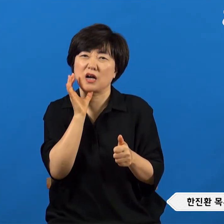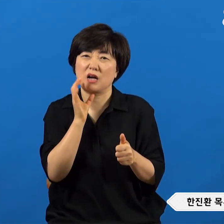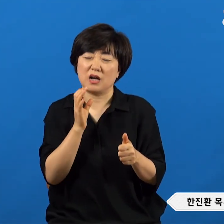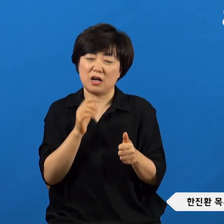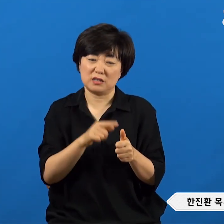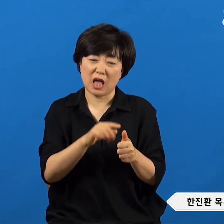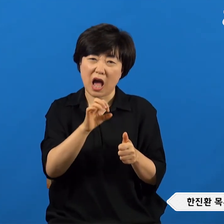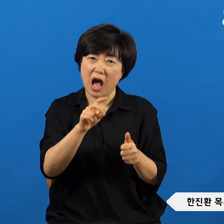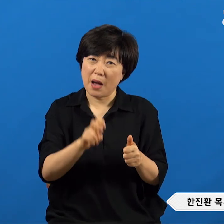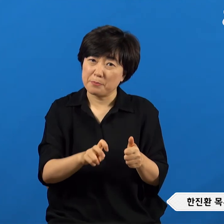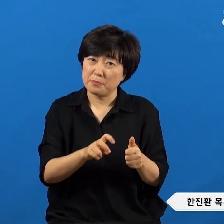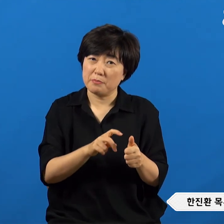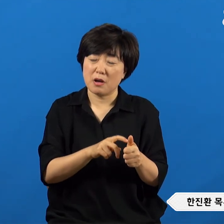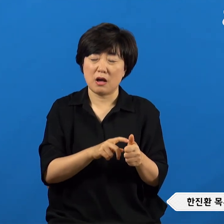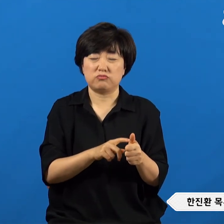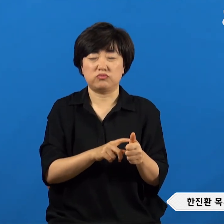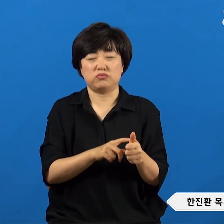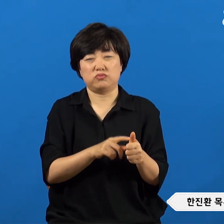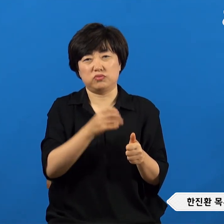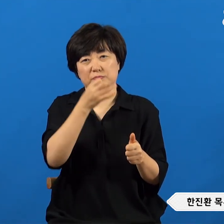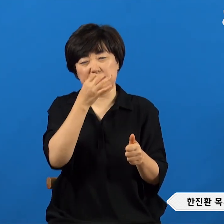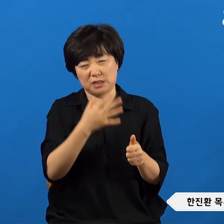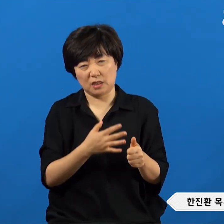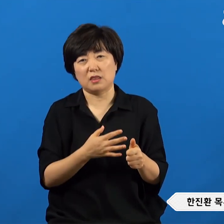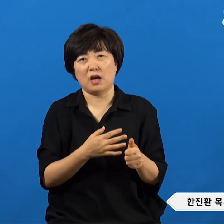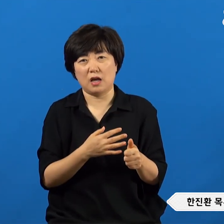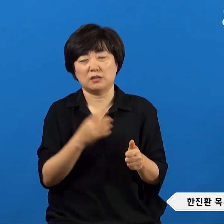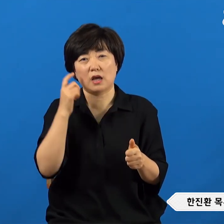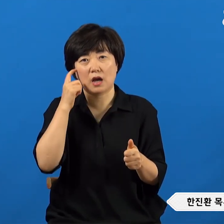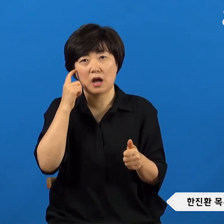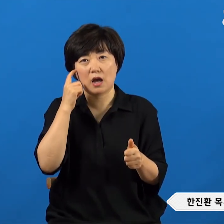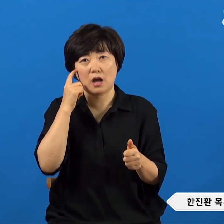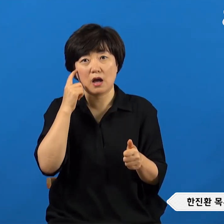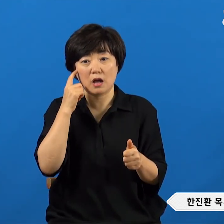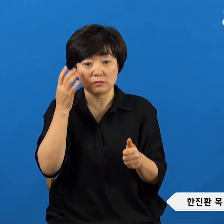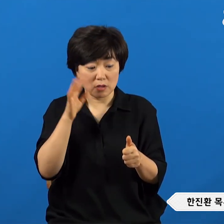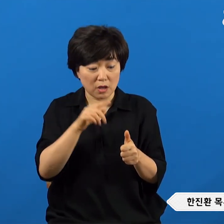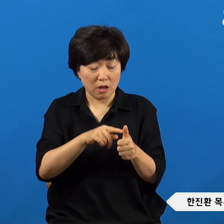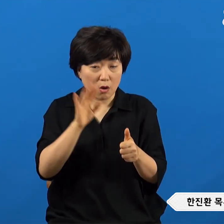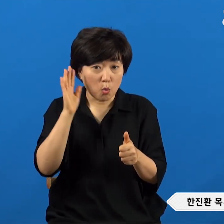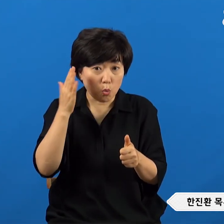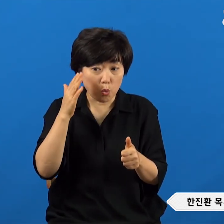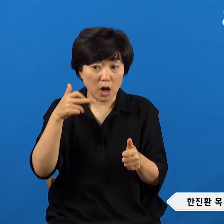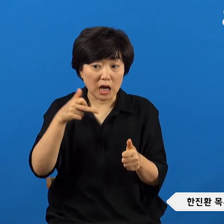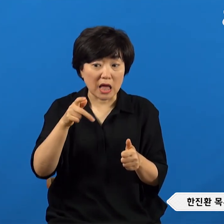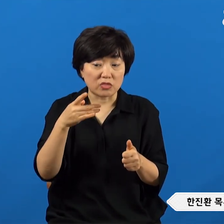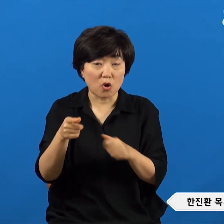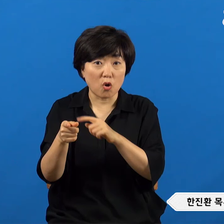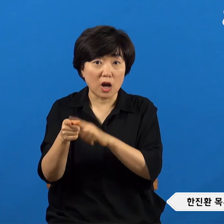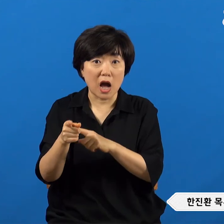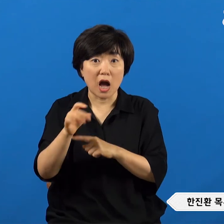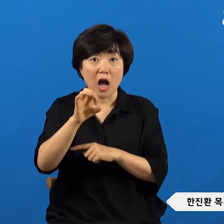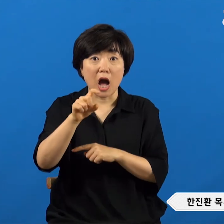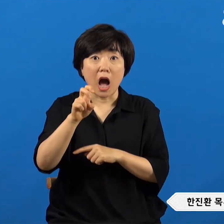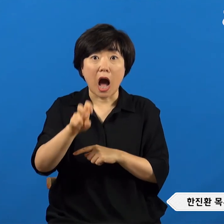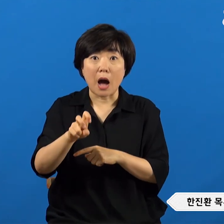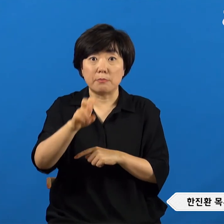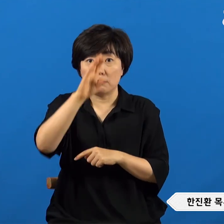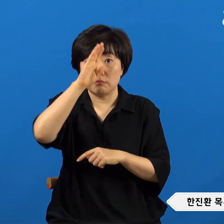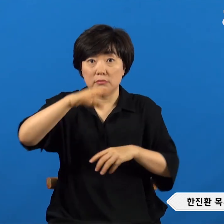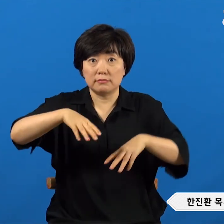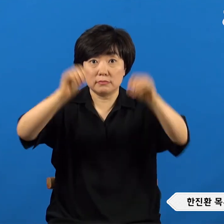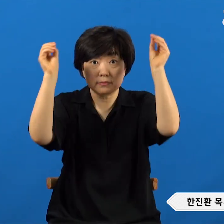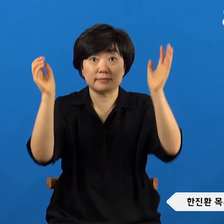막 전이가 됐다고 하니까 힘든 건 아닙니까? 그런데 최근에 지미 카터가 암 완치